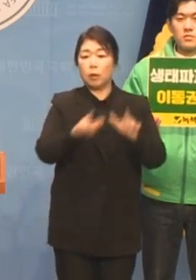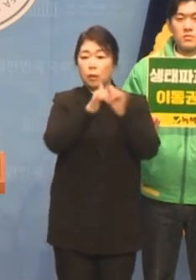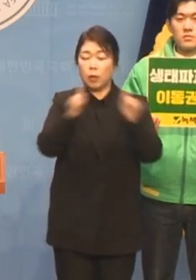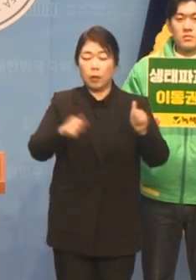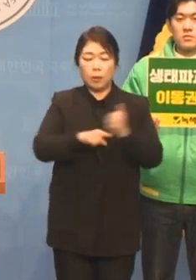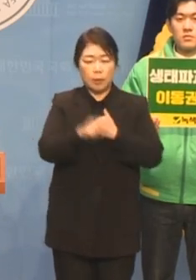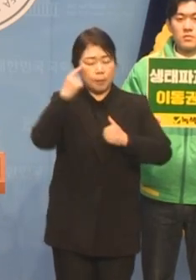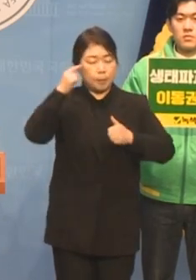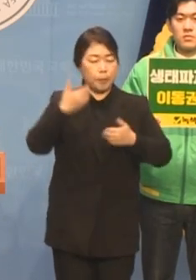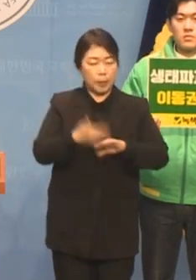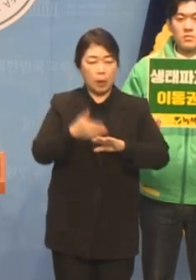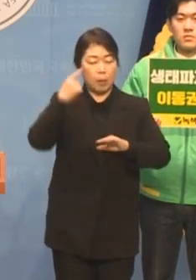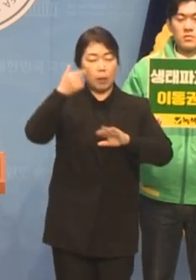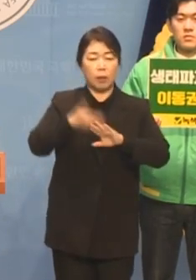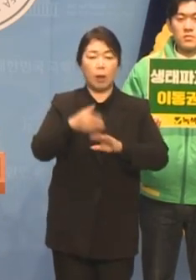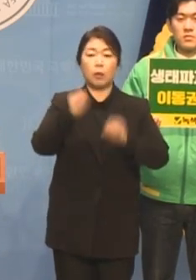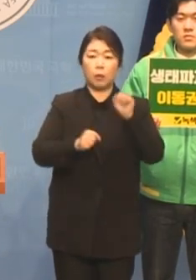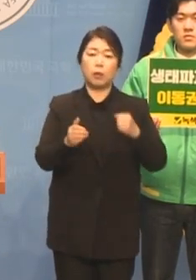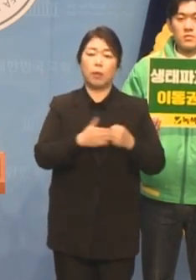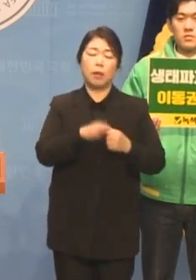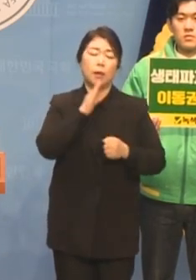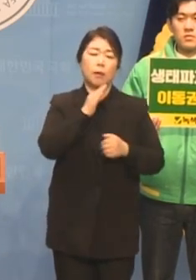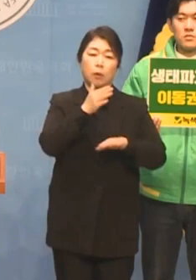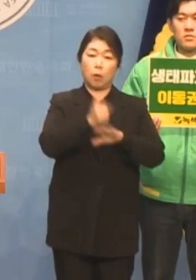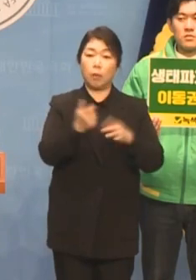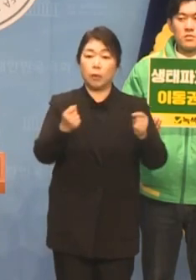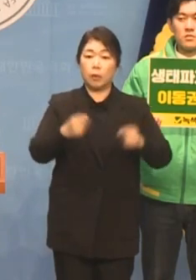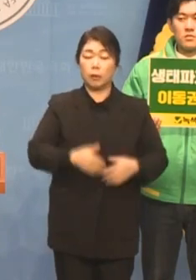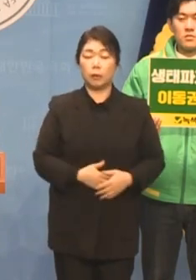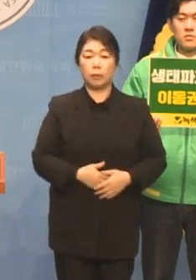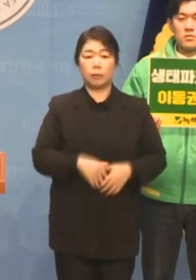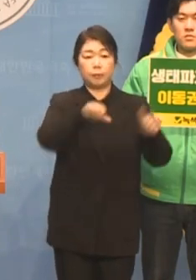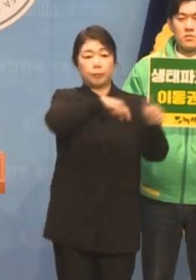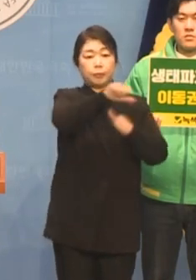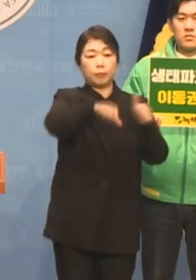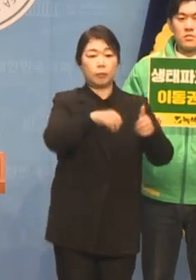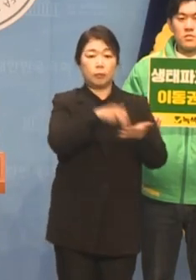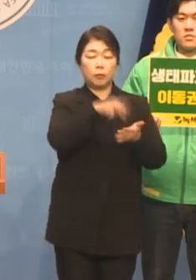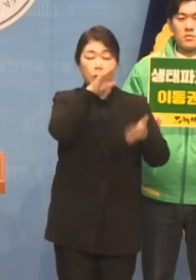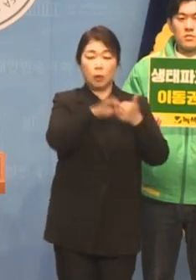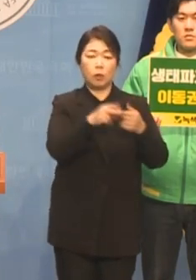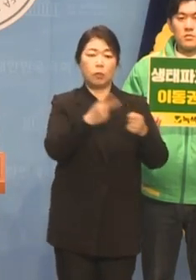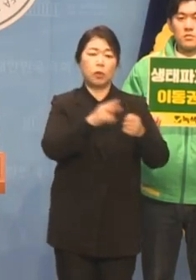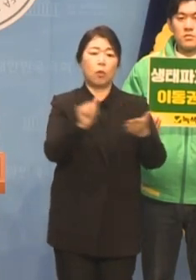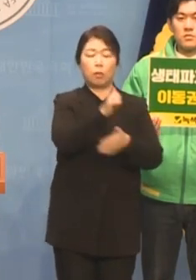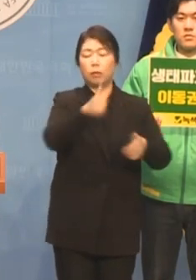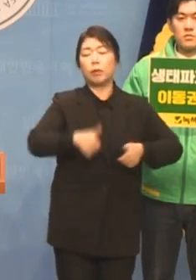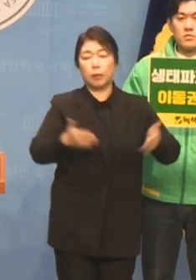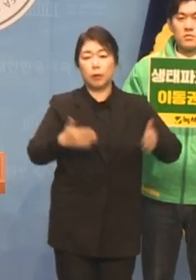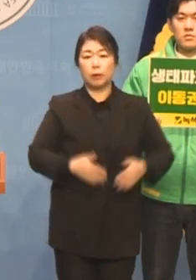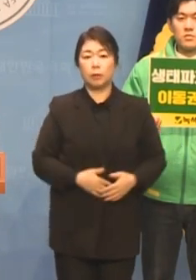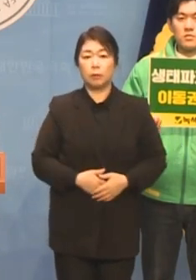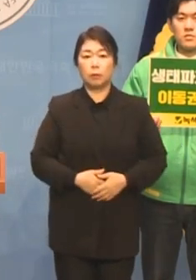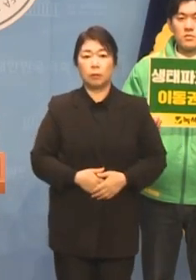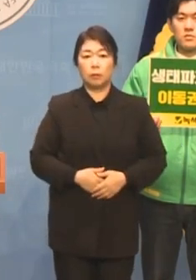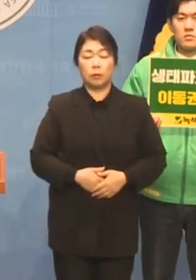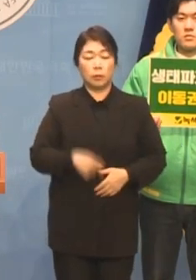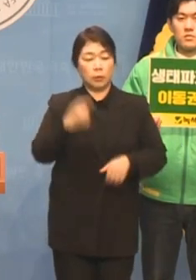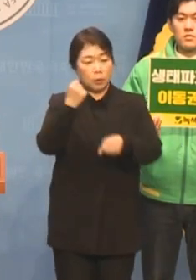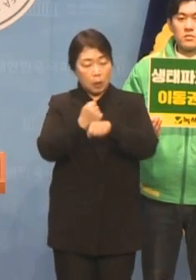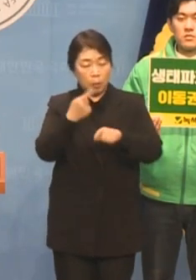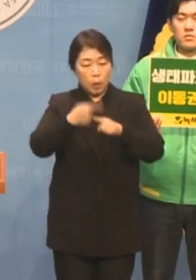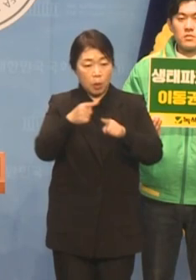거스른 당연한 결과라고 생각합니다 환경적 측면에도 제주 제 2공항은 필요 없습니다 전략환경 영량